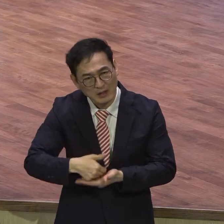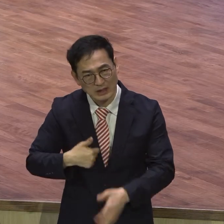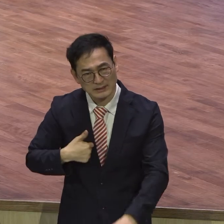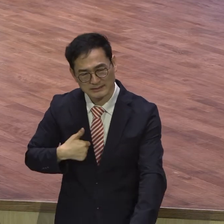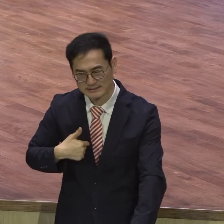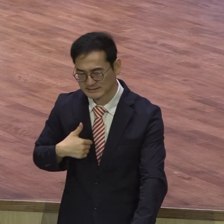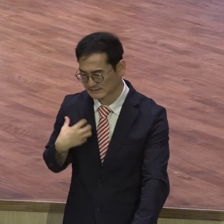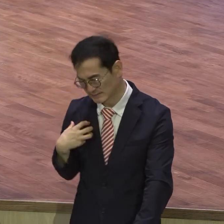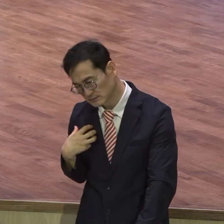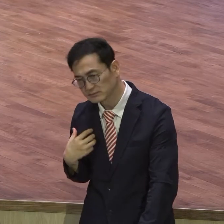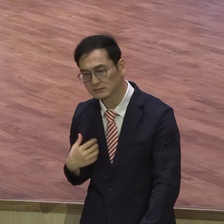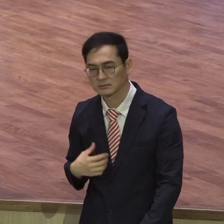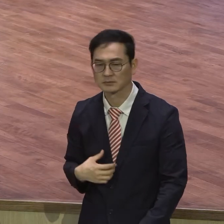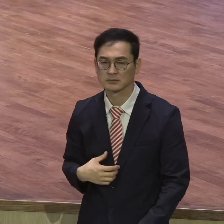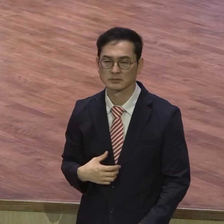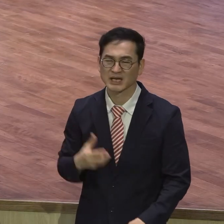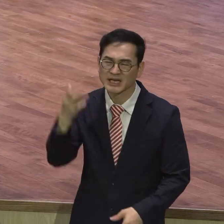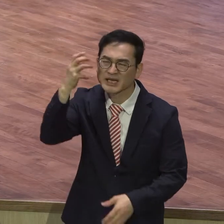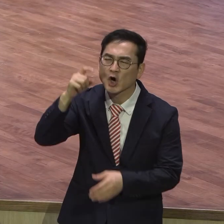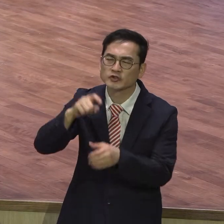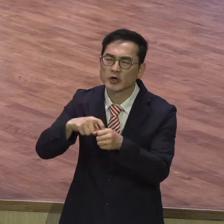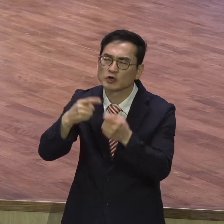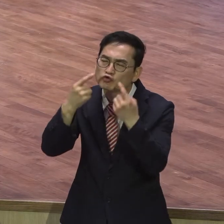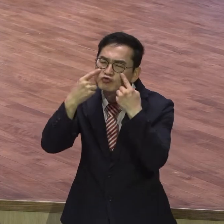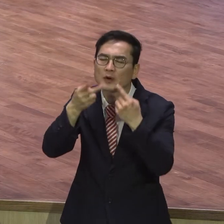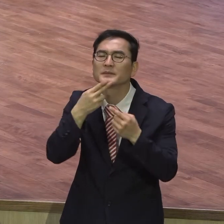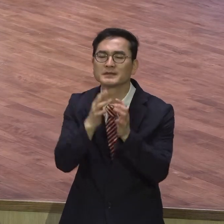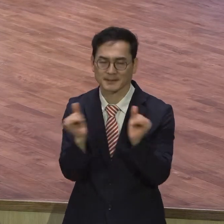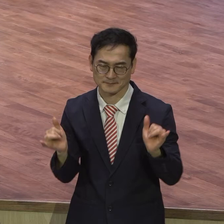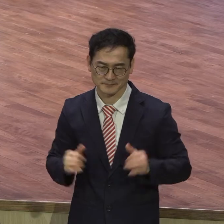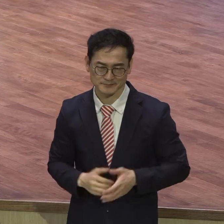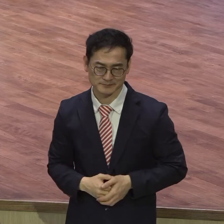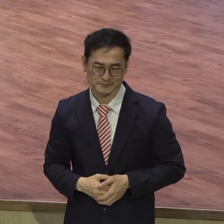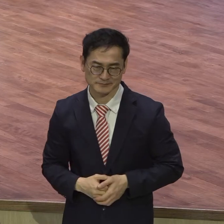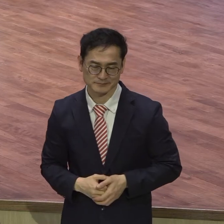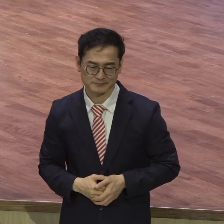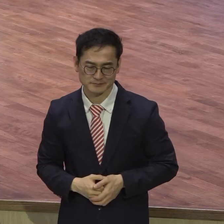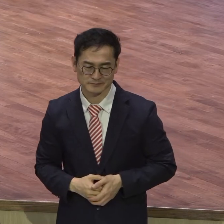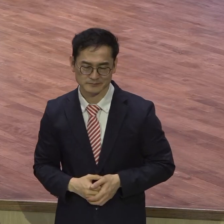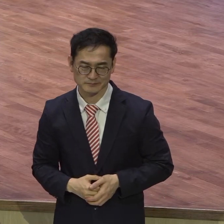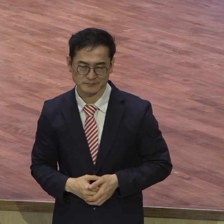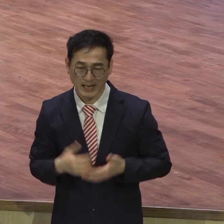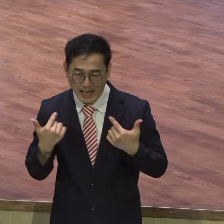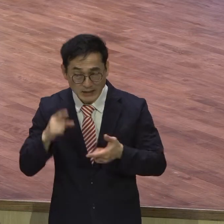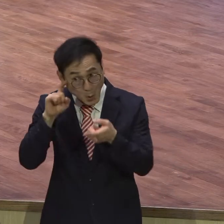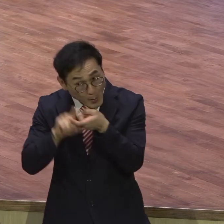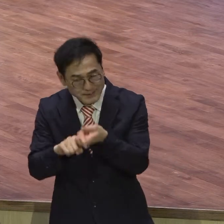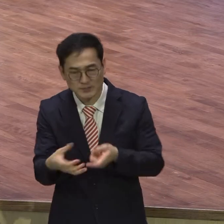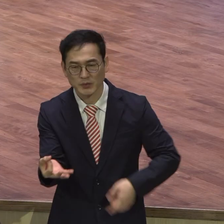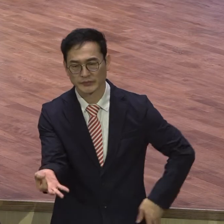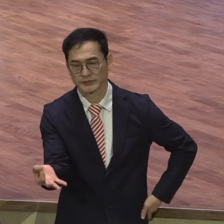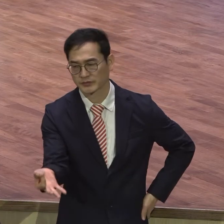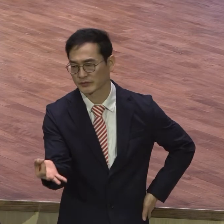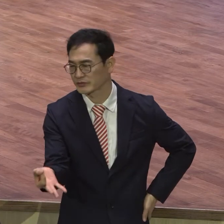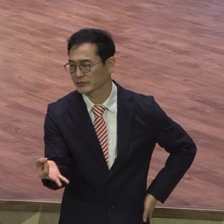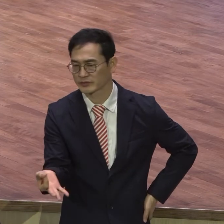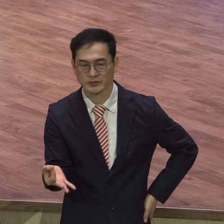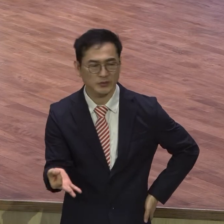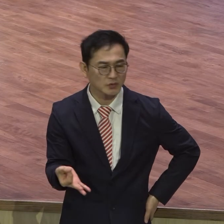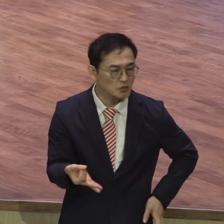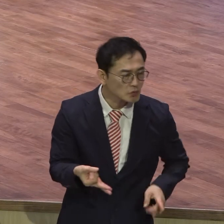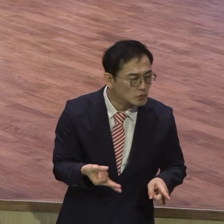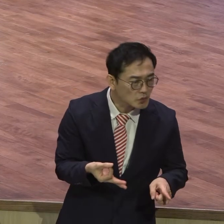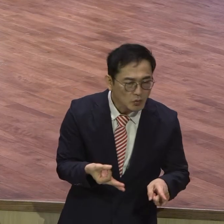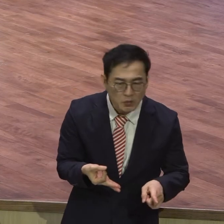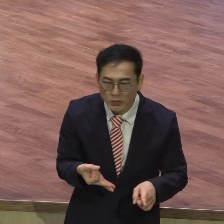영적이지 않는 사람은 입에서 나오는 말이요 눈만 뜨면 돈입니다 돈 관심도 돈입니다 저는